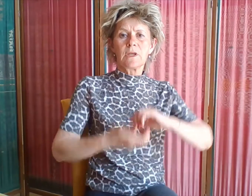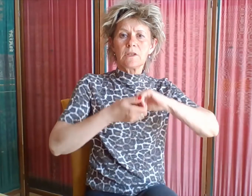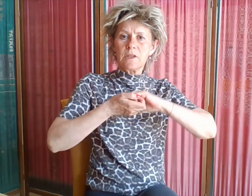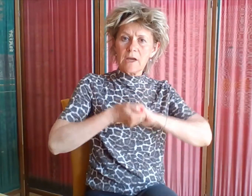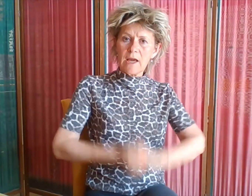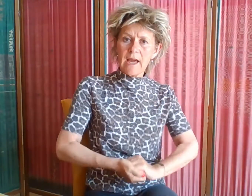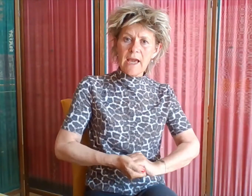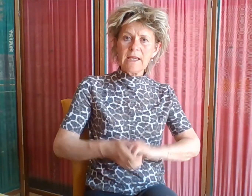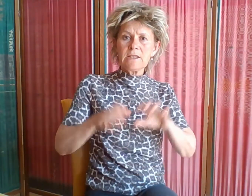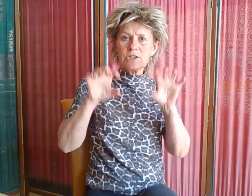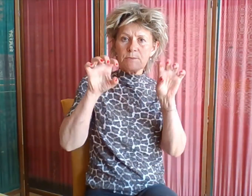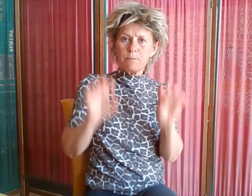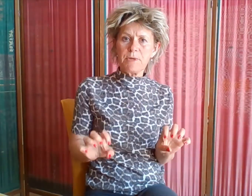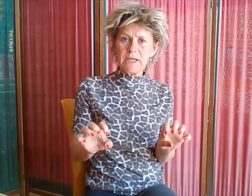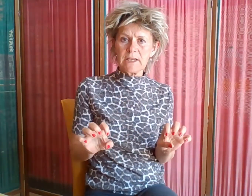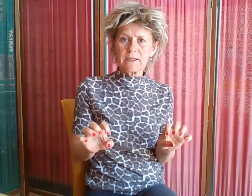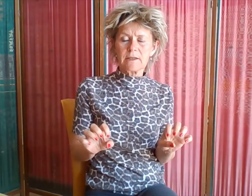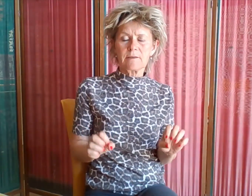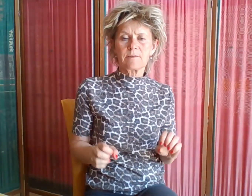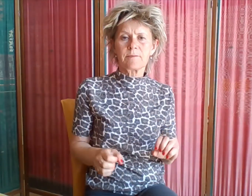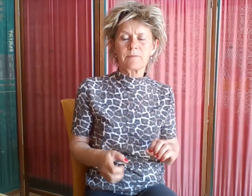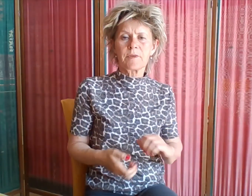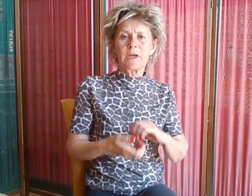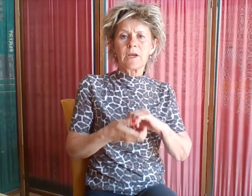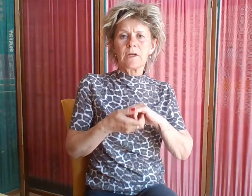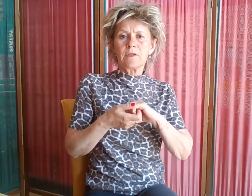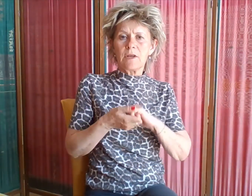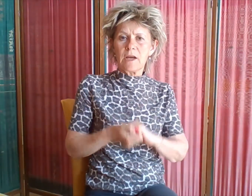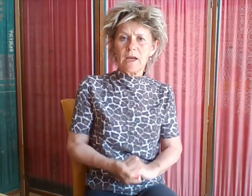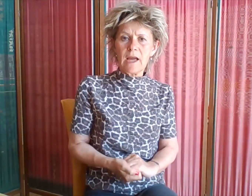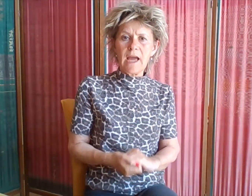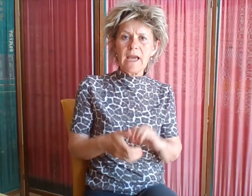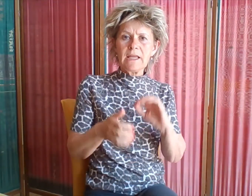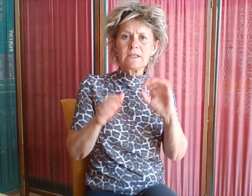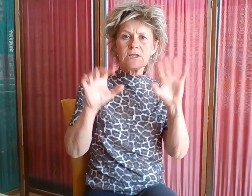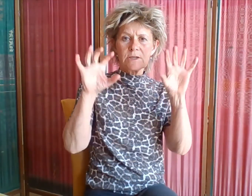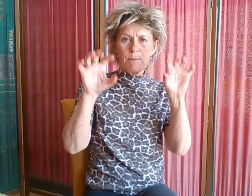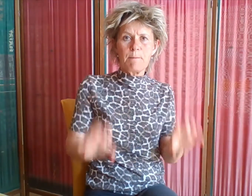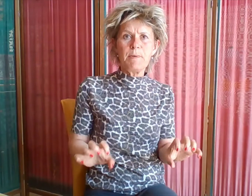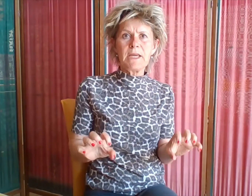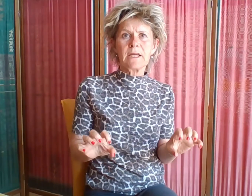De ijsbeer. De ijsbeer.